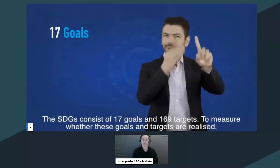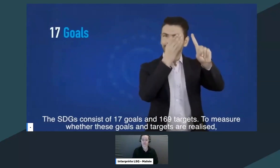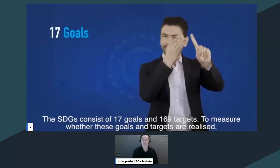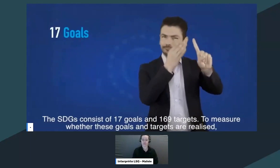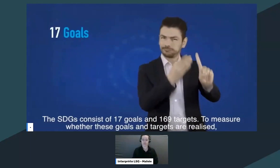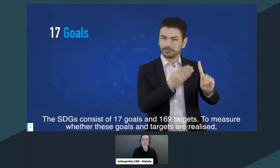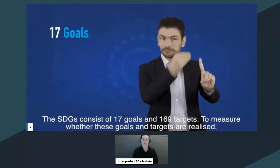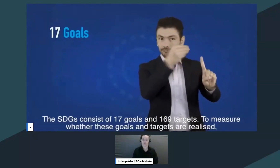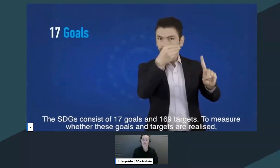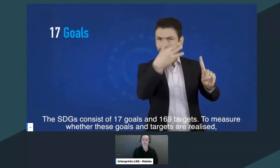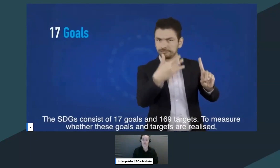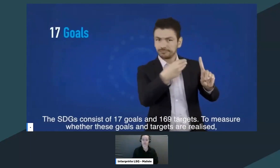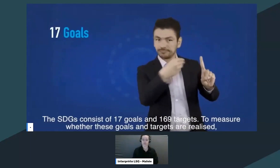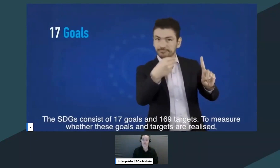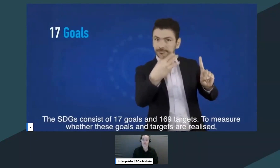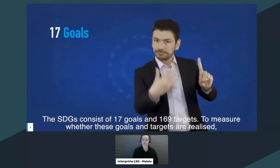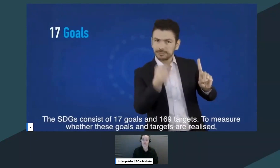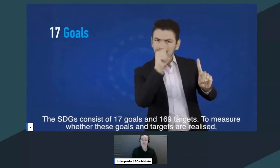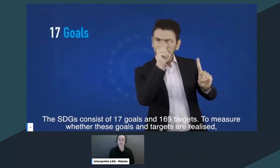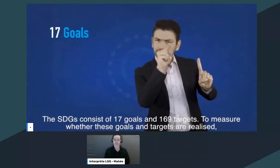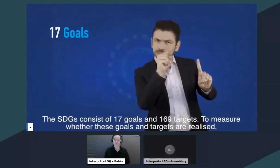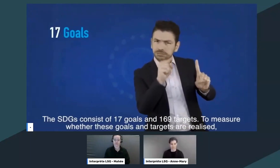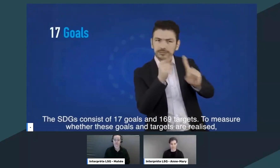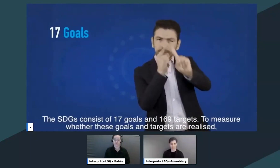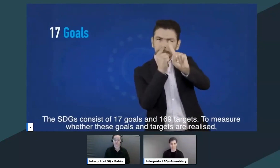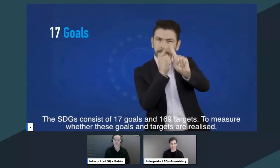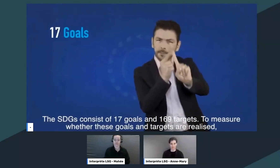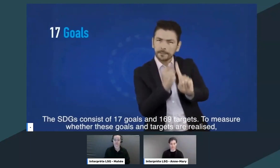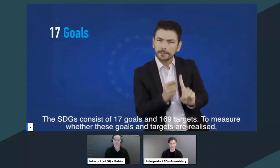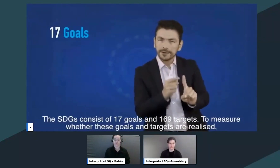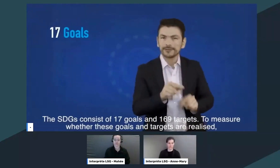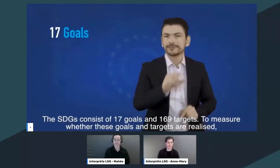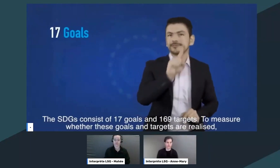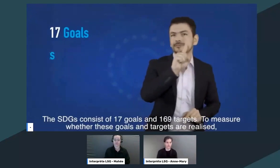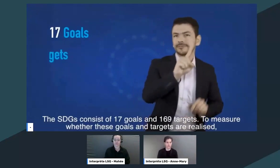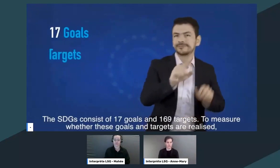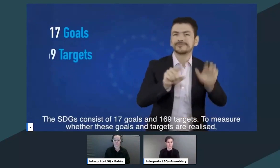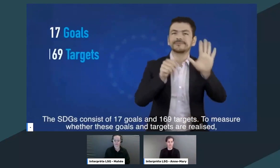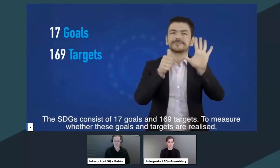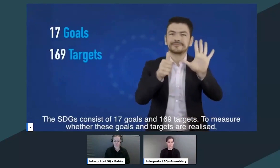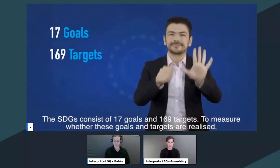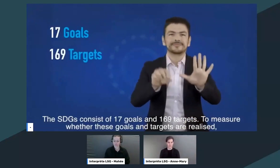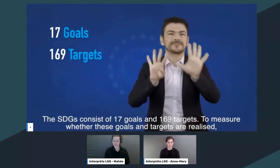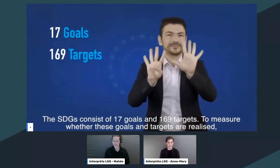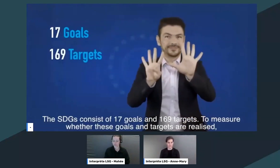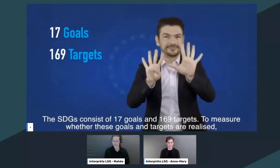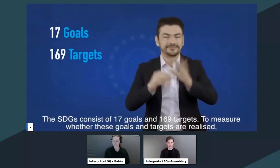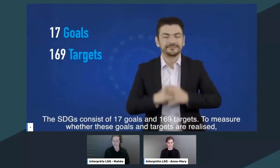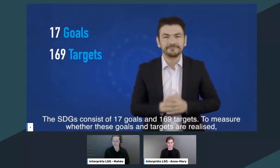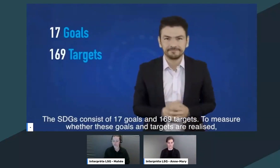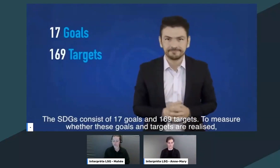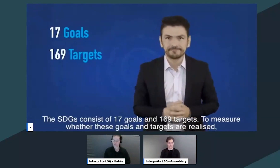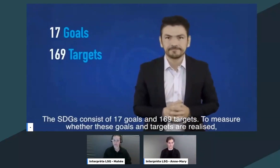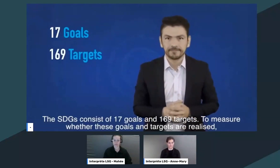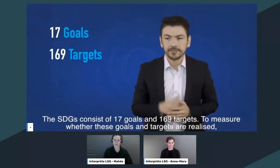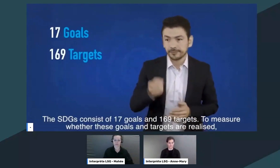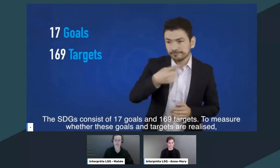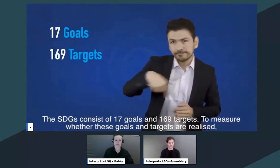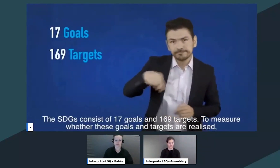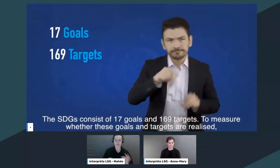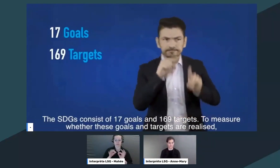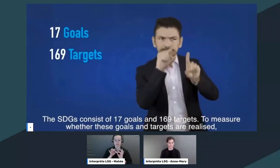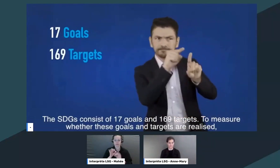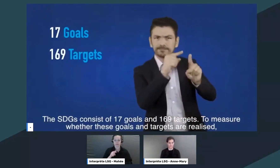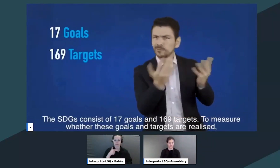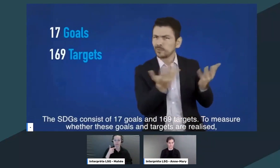qui, en fait, ça comprend 17 objectifs, 169 cibles au but